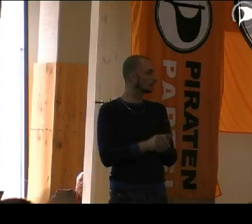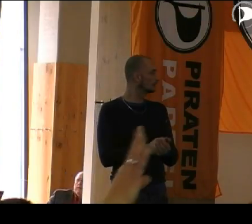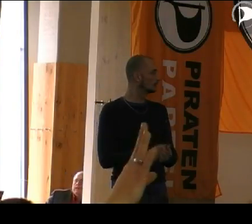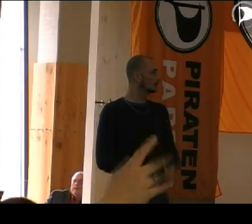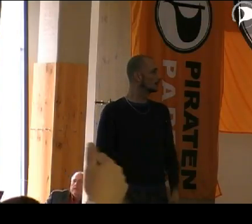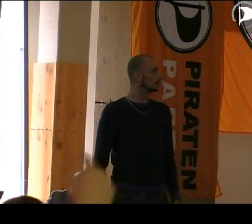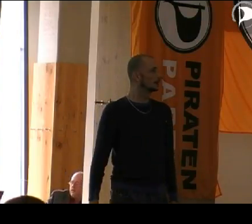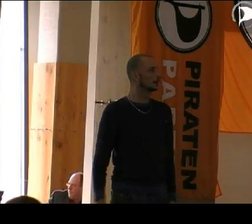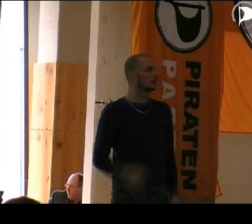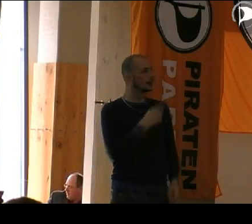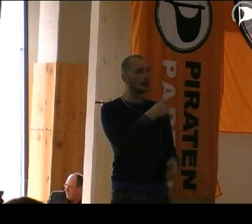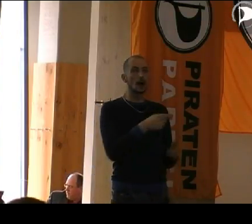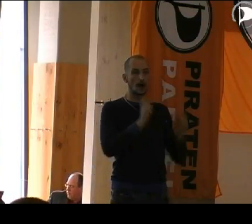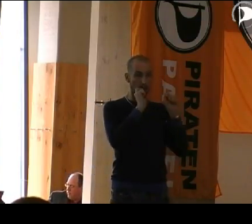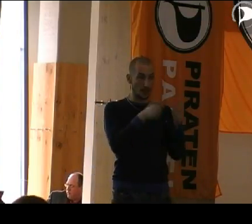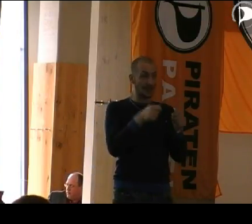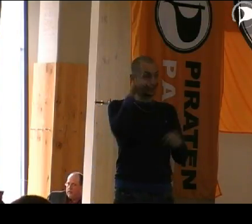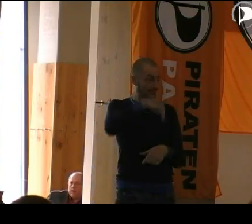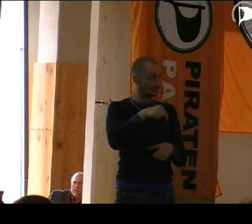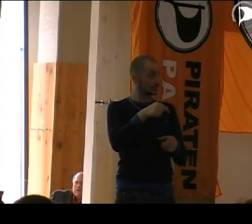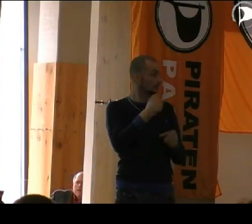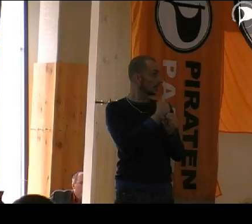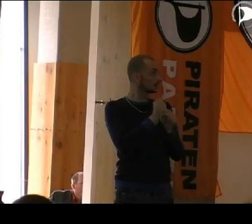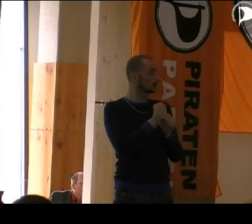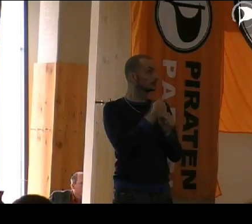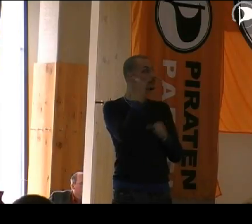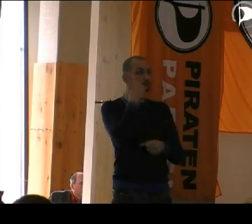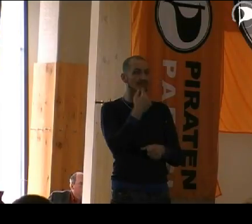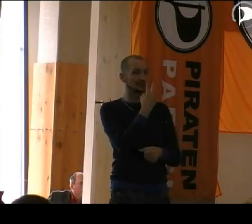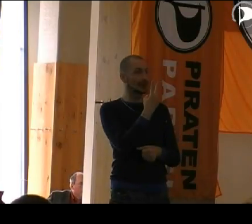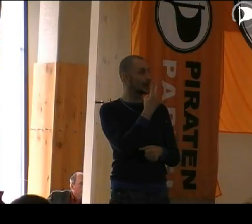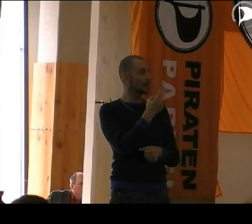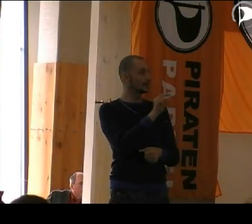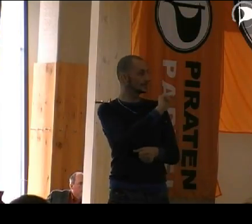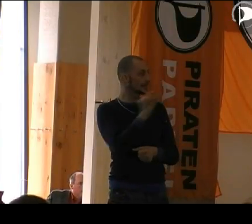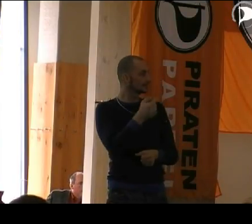ersten antrag gestellt der jetzt gehandelt werden sollte kannst du kurz zwei sätzen